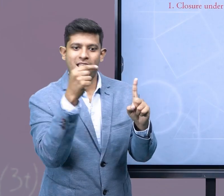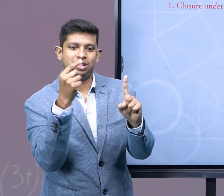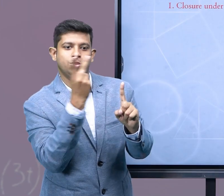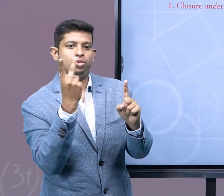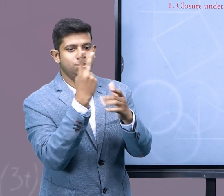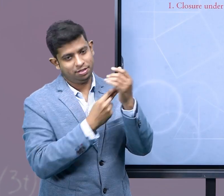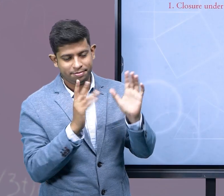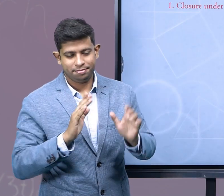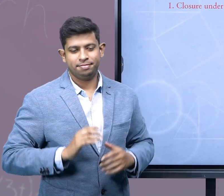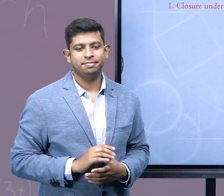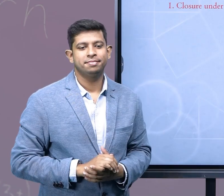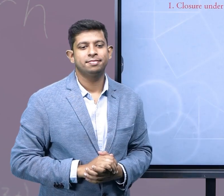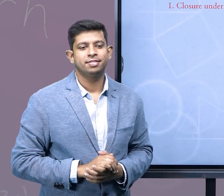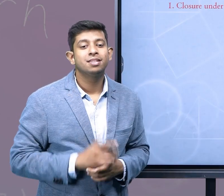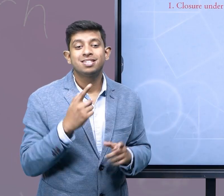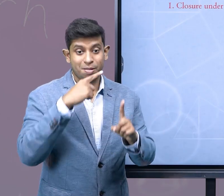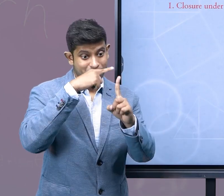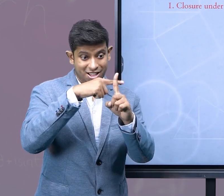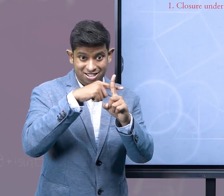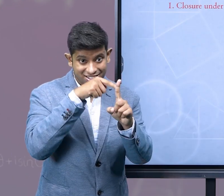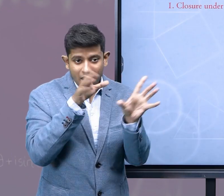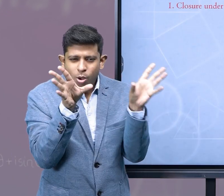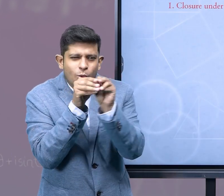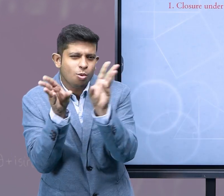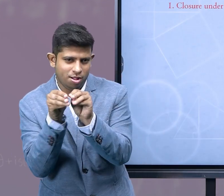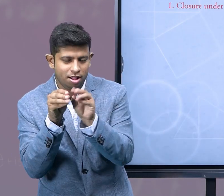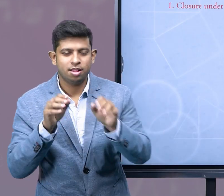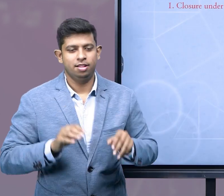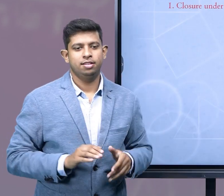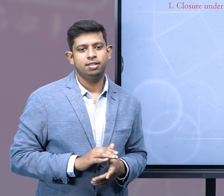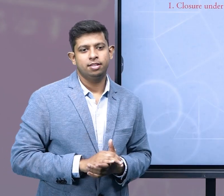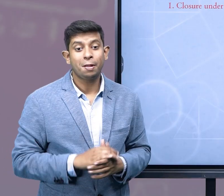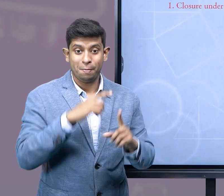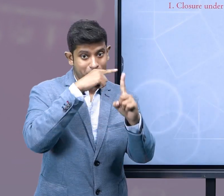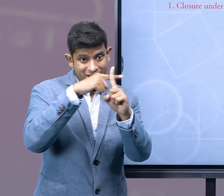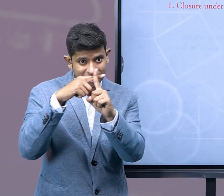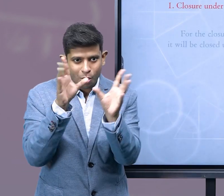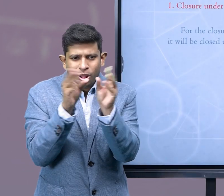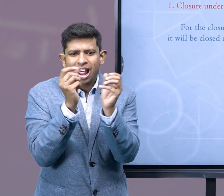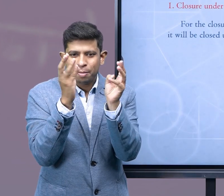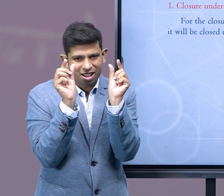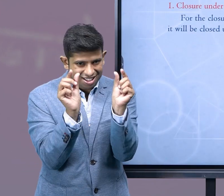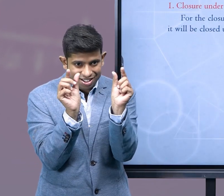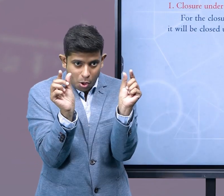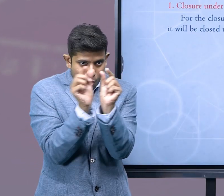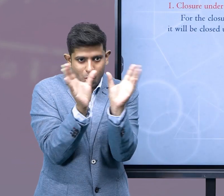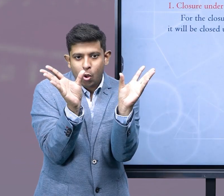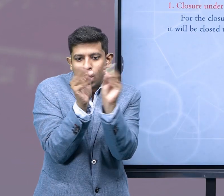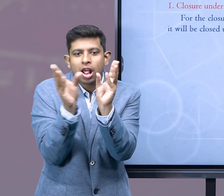और व्यवकलन के गुणधर्म देखेंगे। योग के अंतर्गत संवृत्त गुणधर्म के लिए